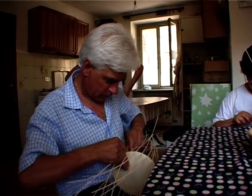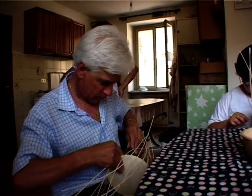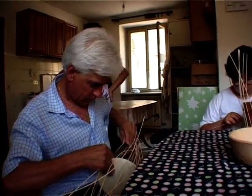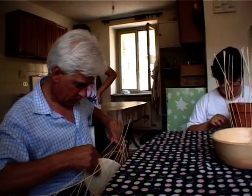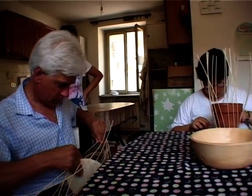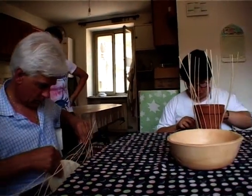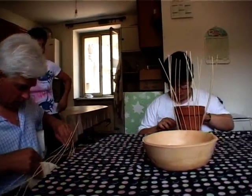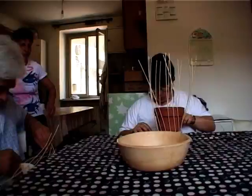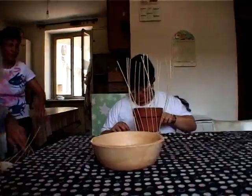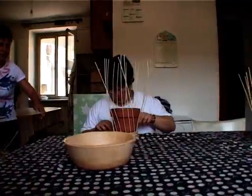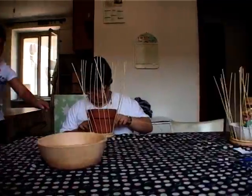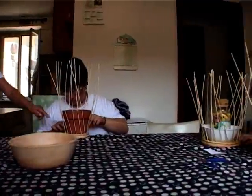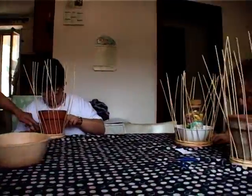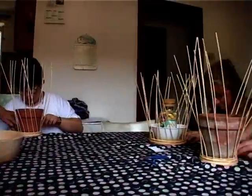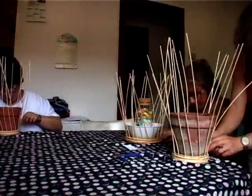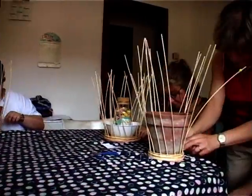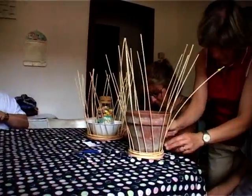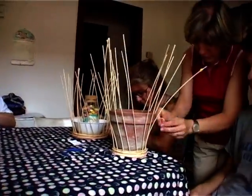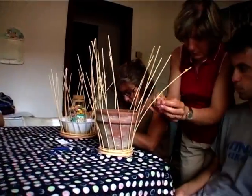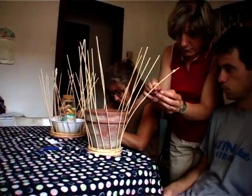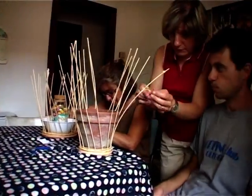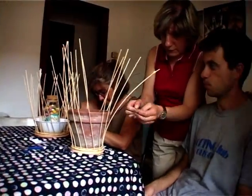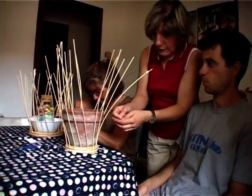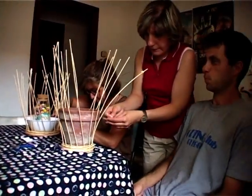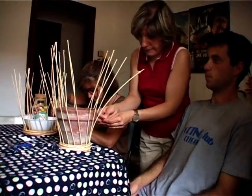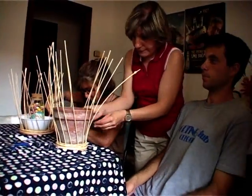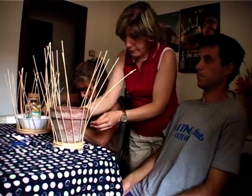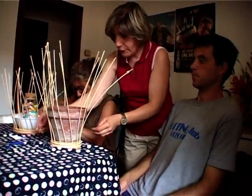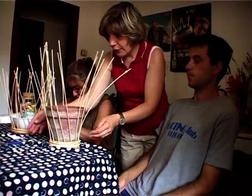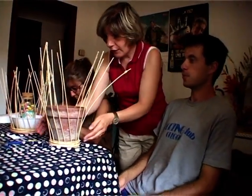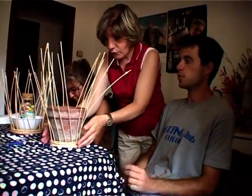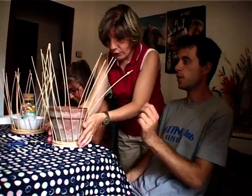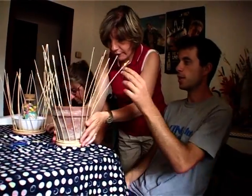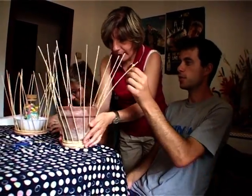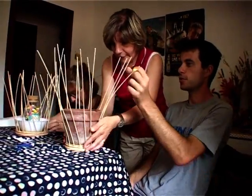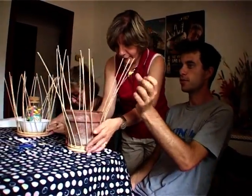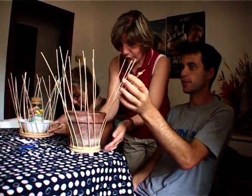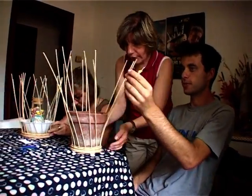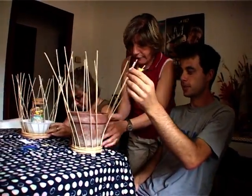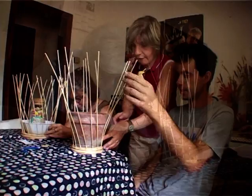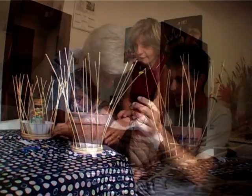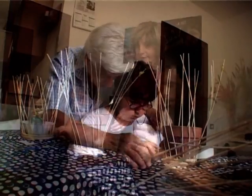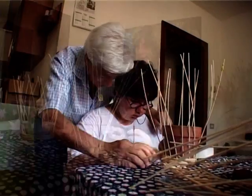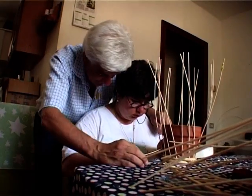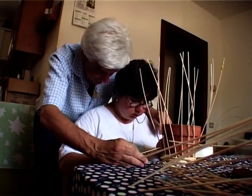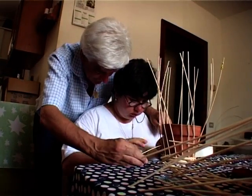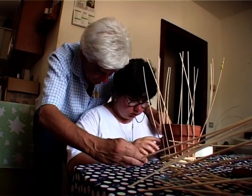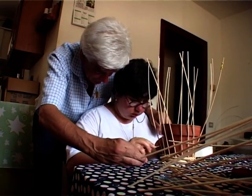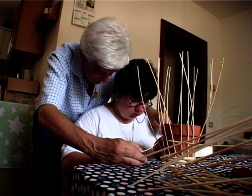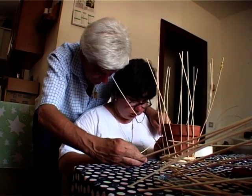ha messo a disposizione queste sue competenze insegnando ad altre persone l'arte di costruire con le mollette e di realizzare cesti con